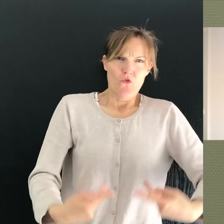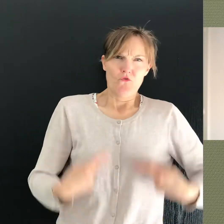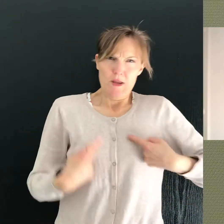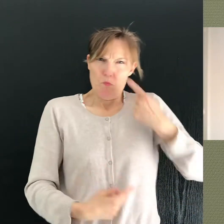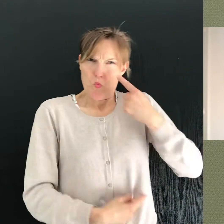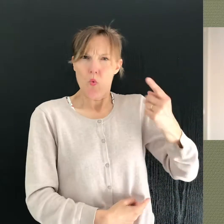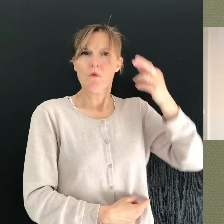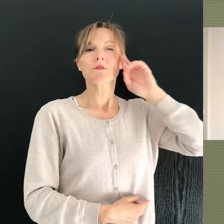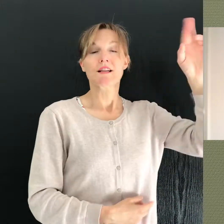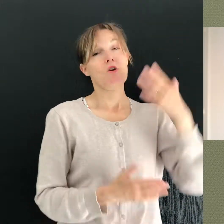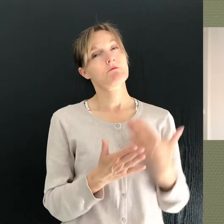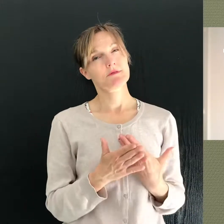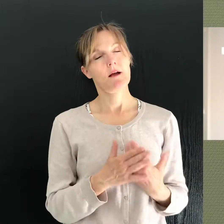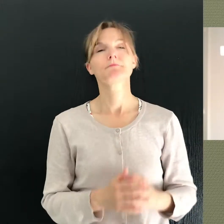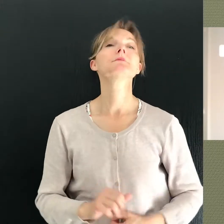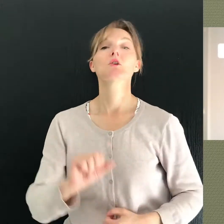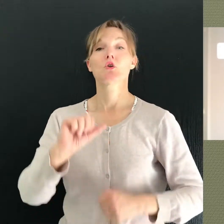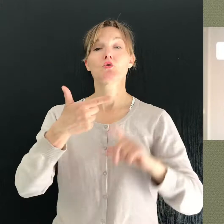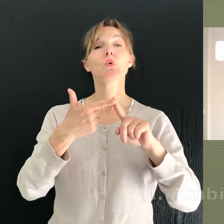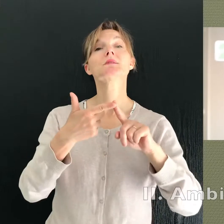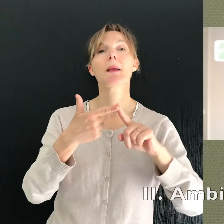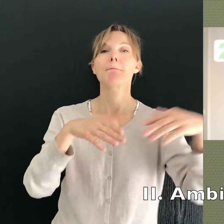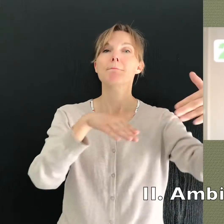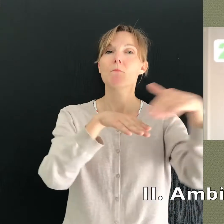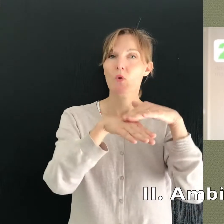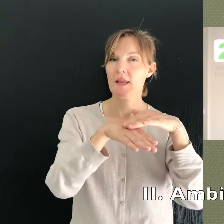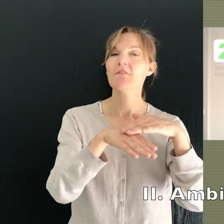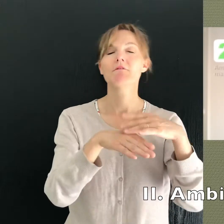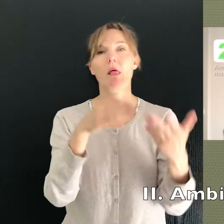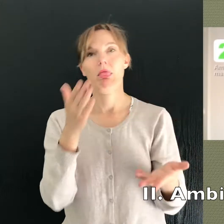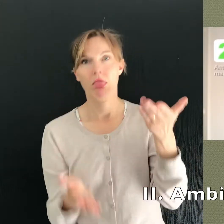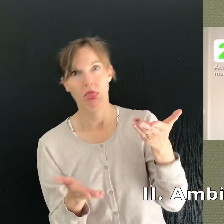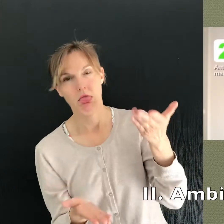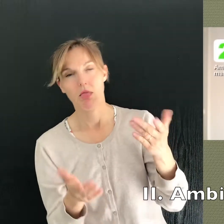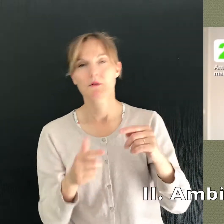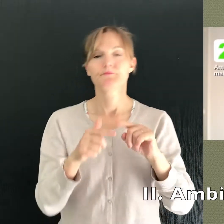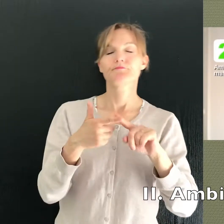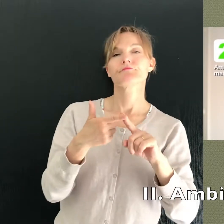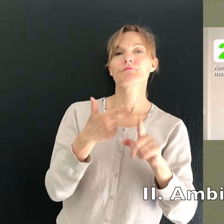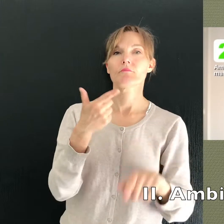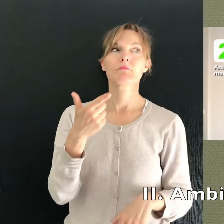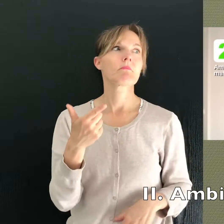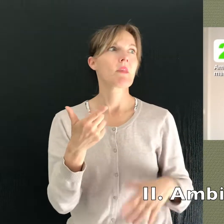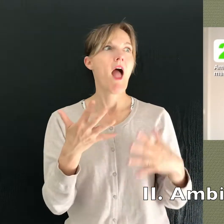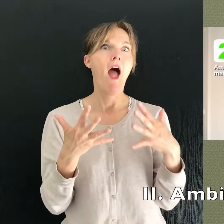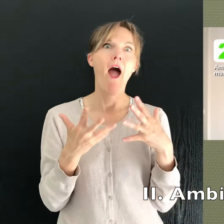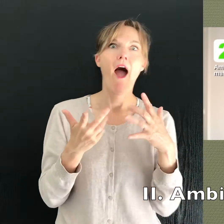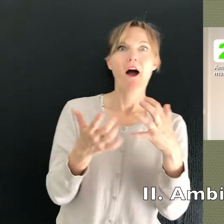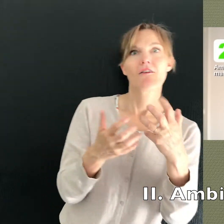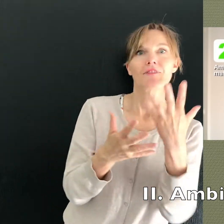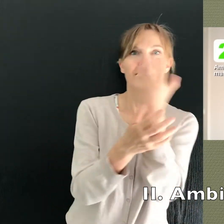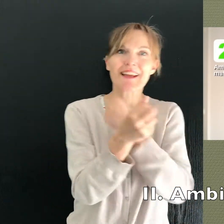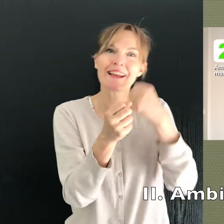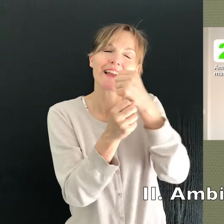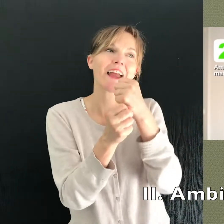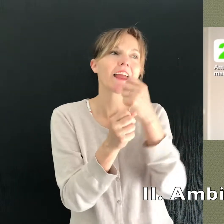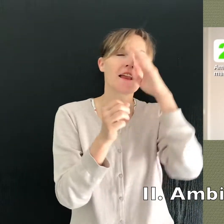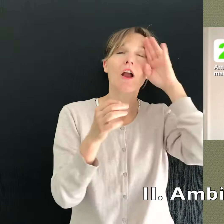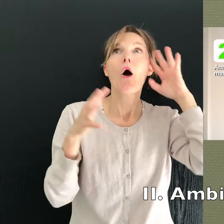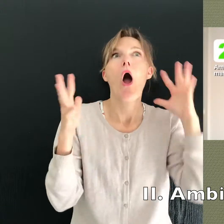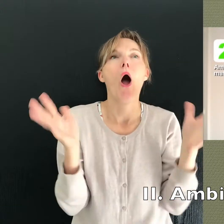vie au Seigneur. La deuxième raison aussi de ces dysfonctionnements est le désir de créer matériellement